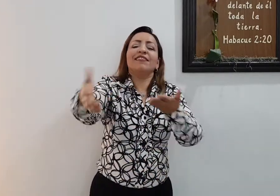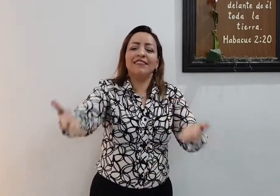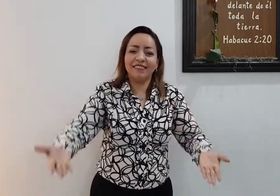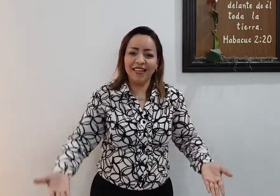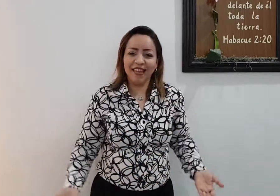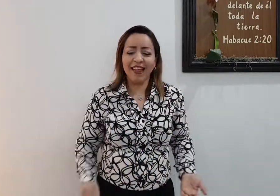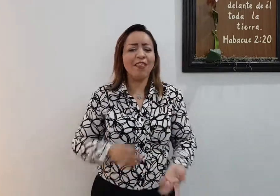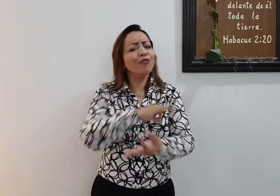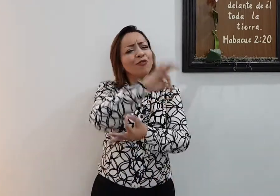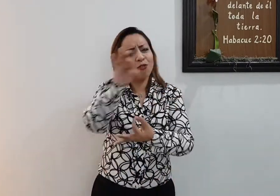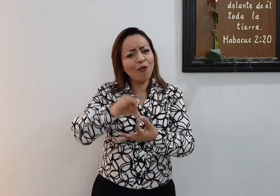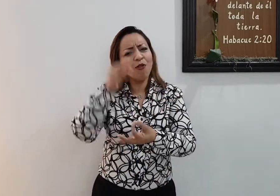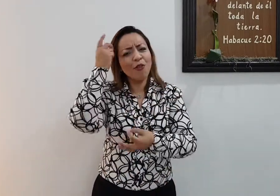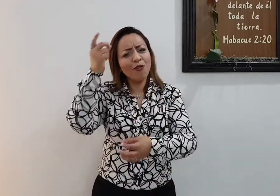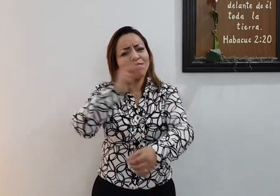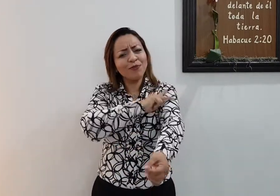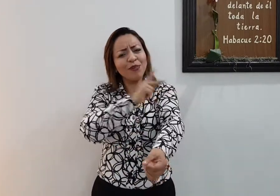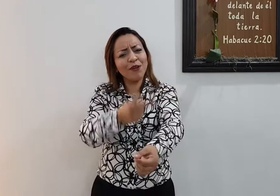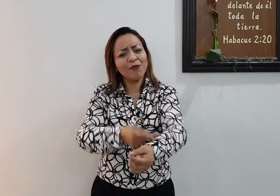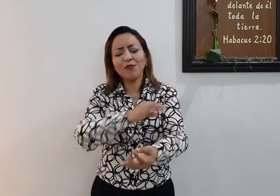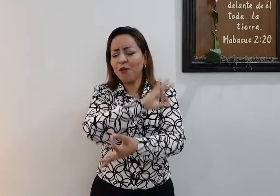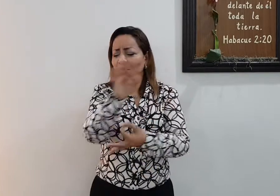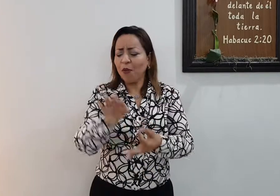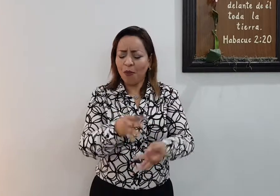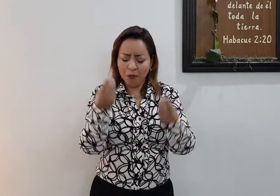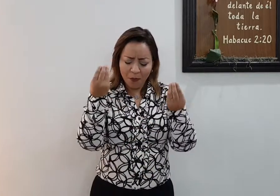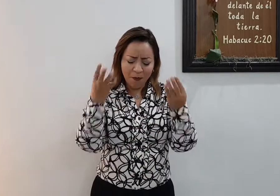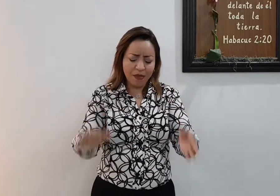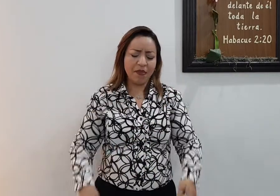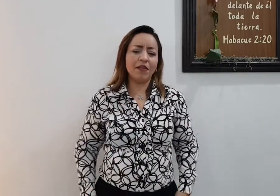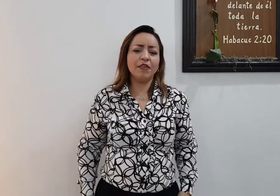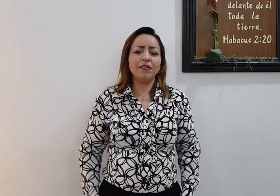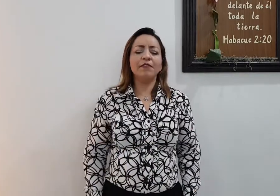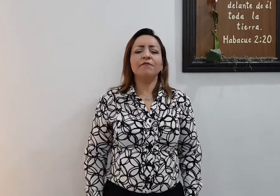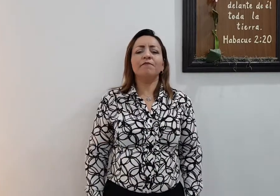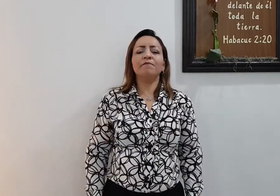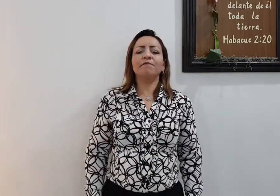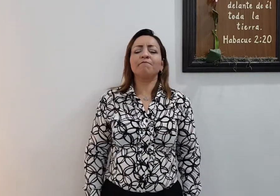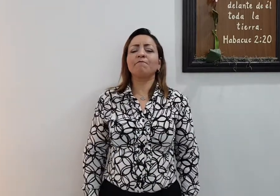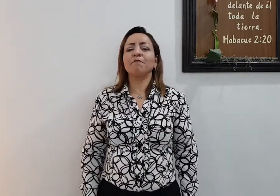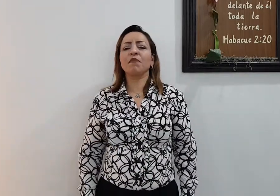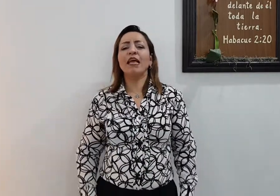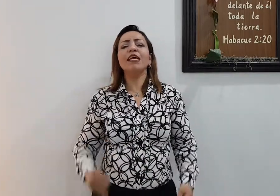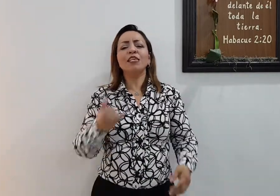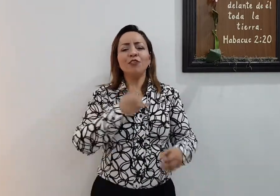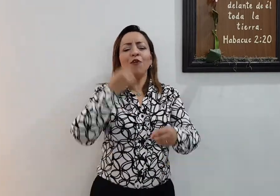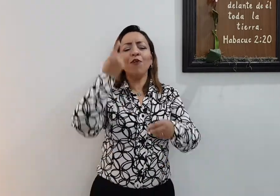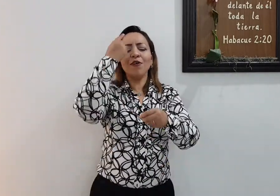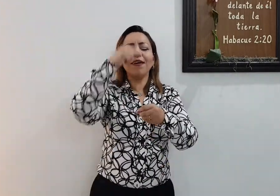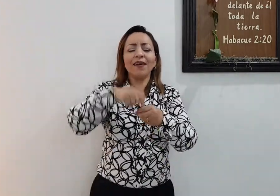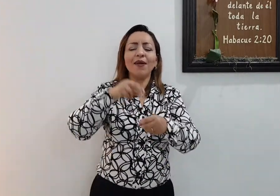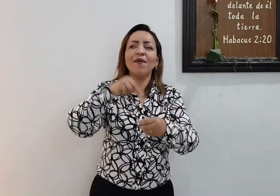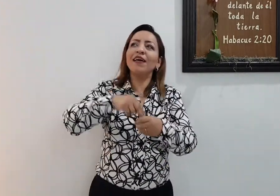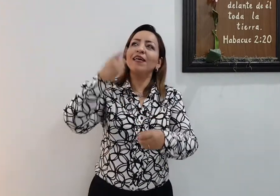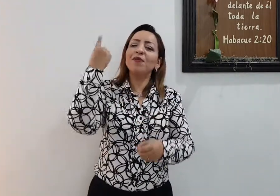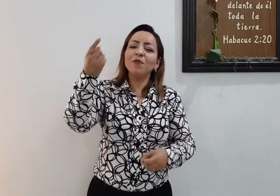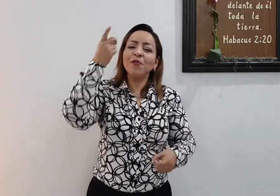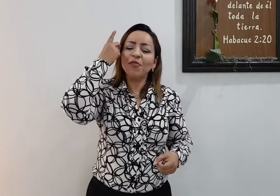atender todo. Yo no creería en un Dios así, hermano, definitivamente. Yo creo en un Dios que es poderoso, omnipotente,